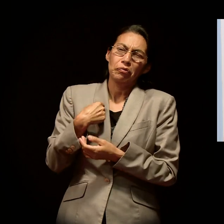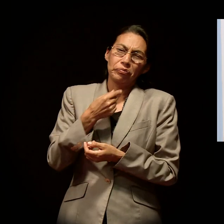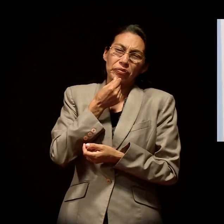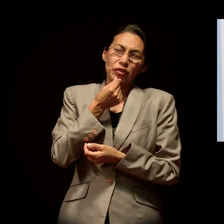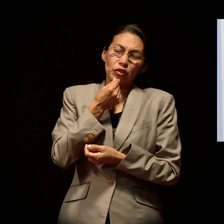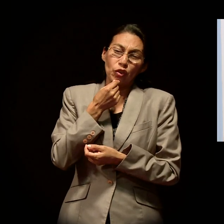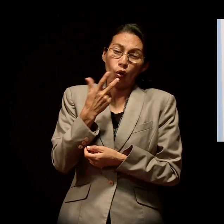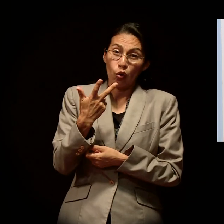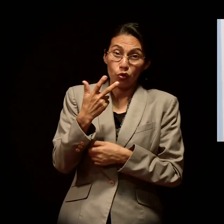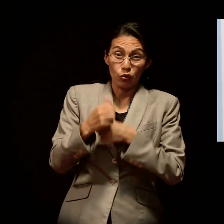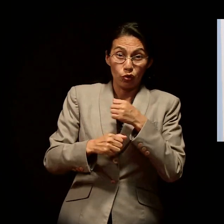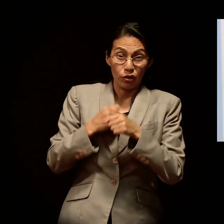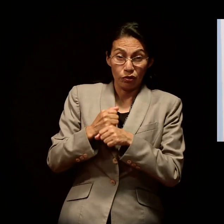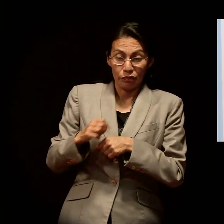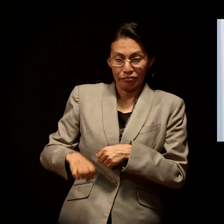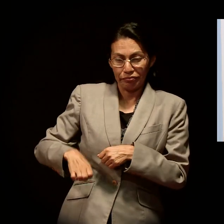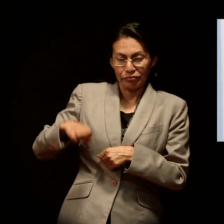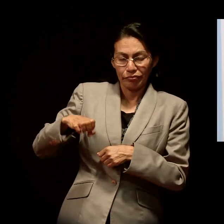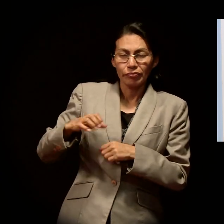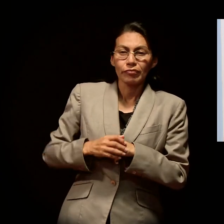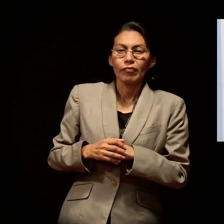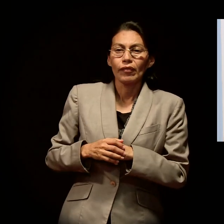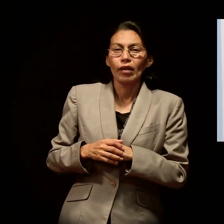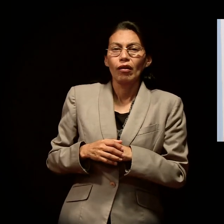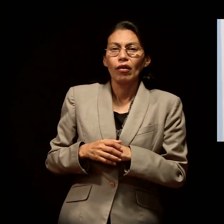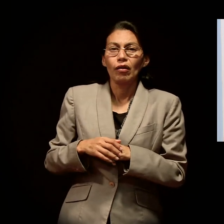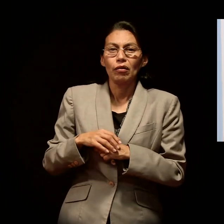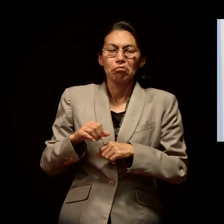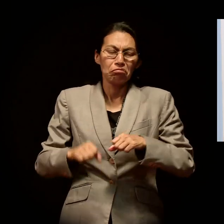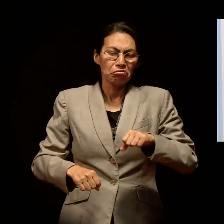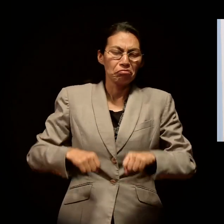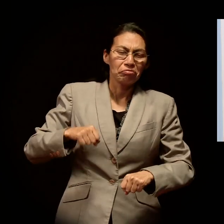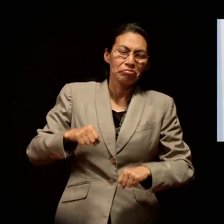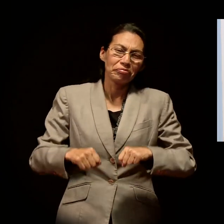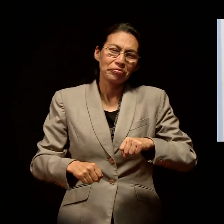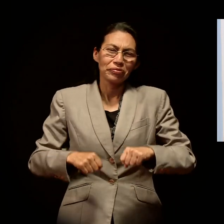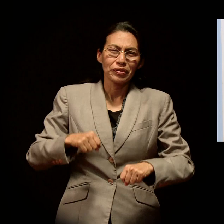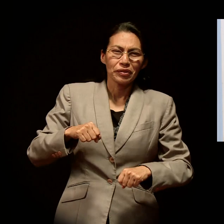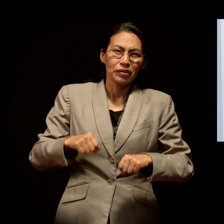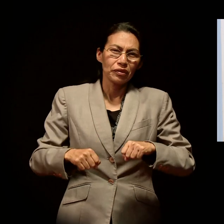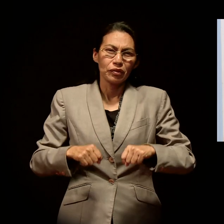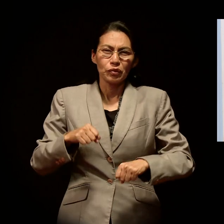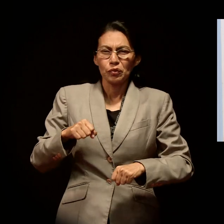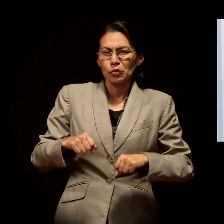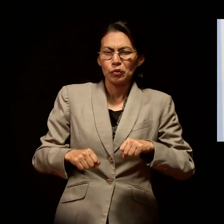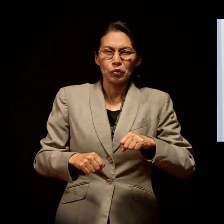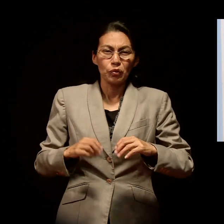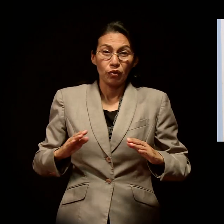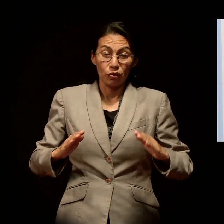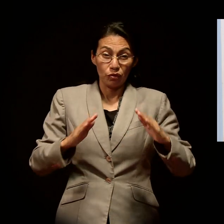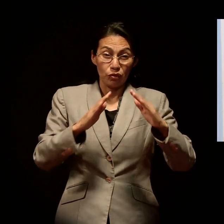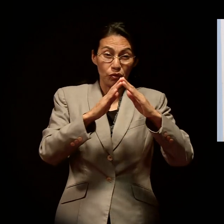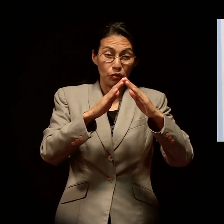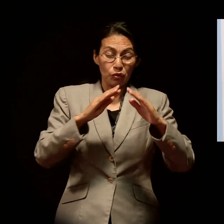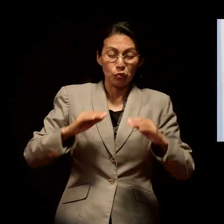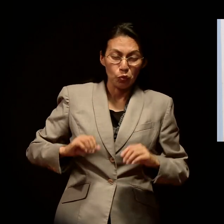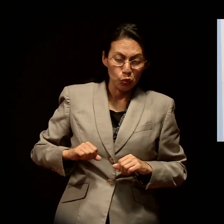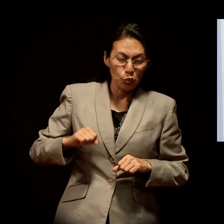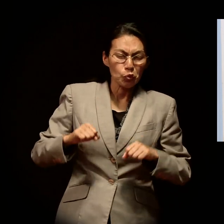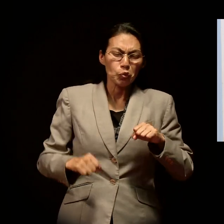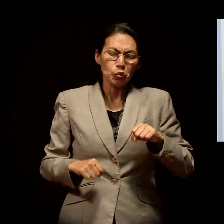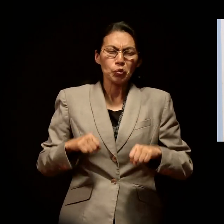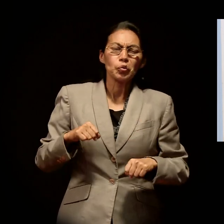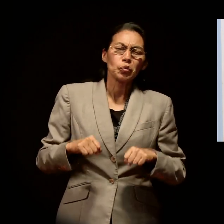aprendiendo a manejar bicicleta subía a un cerro para dejarme venir y poco a poco fui agarrando